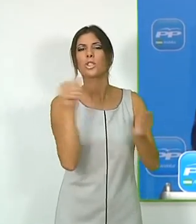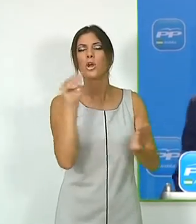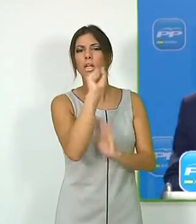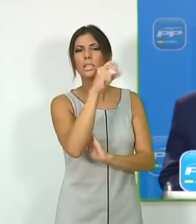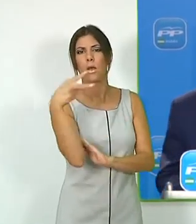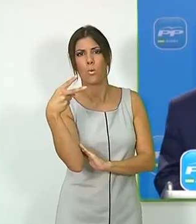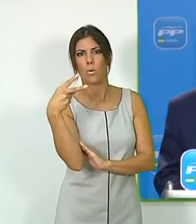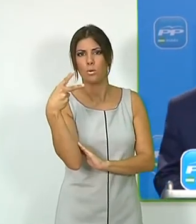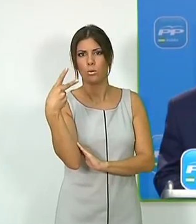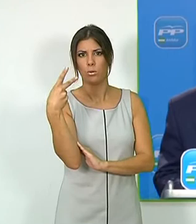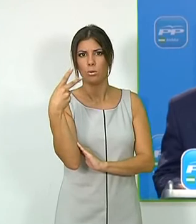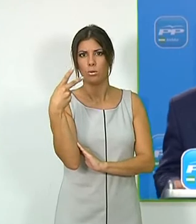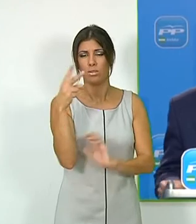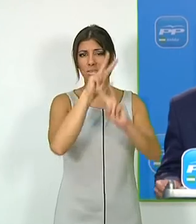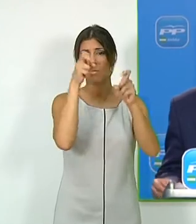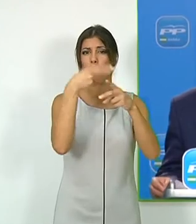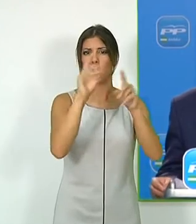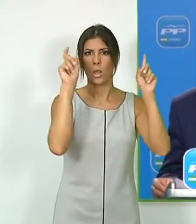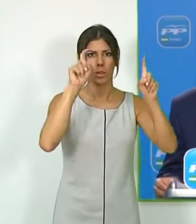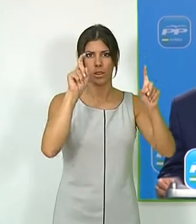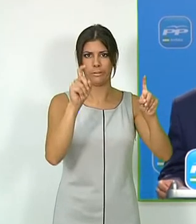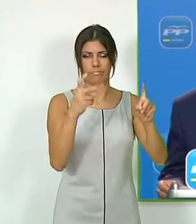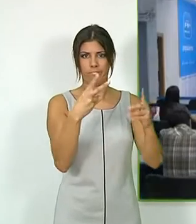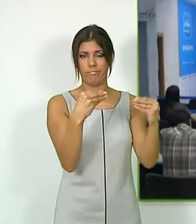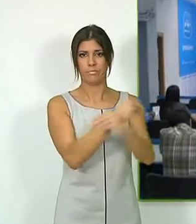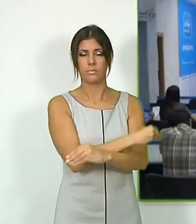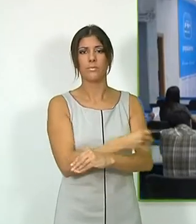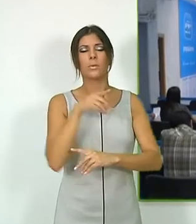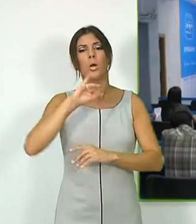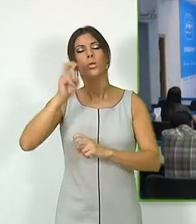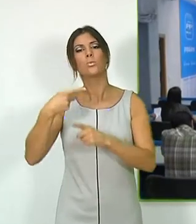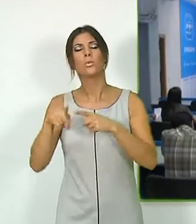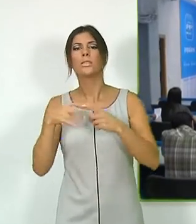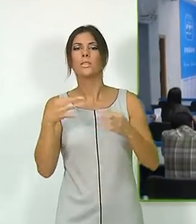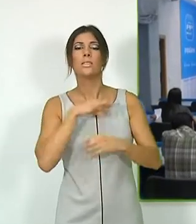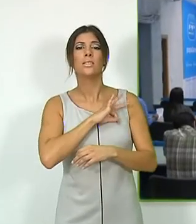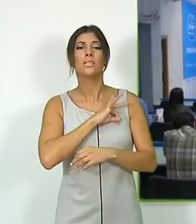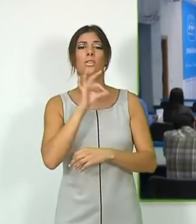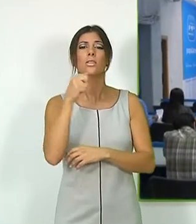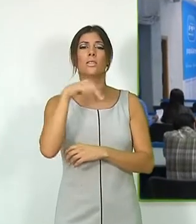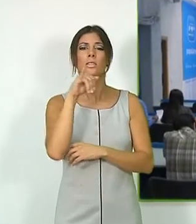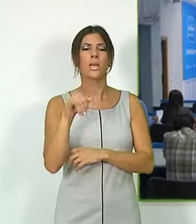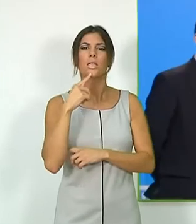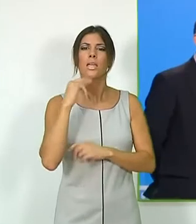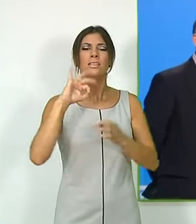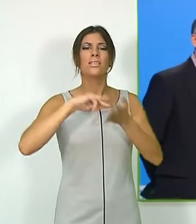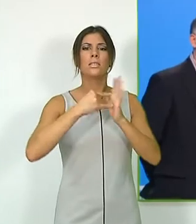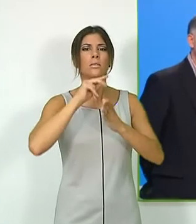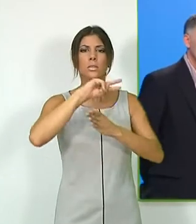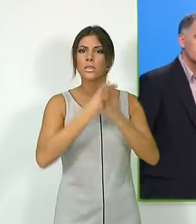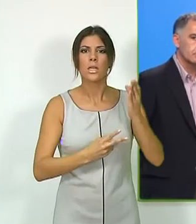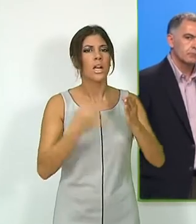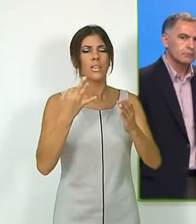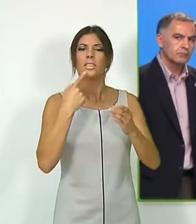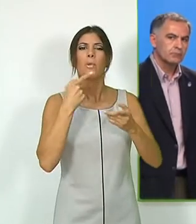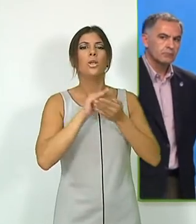de más de 500 millones de euros en la política educativa. En otro orden de cosas, Sanz ha denunciado que el sistema de bilingüismo en Andalucía